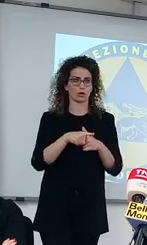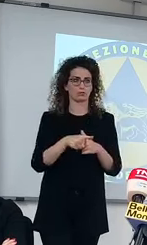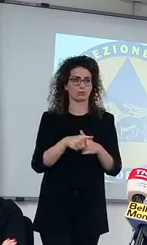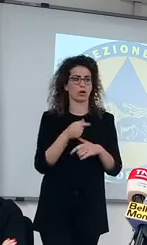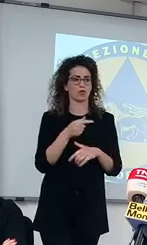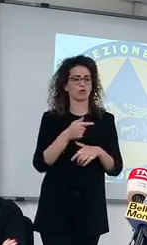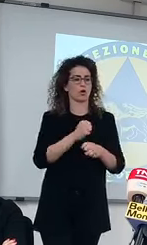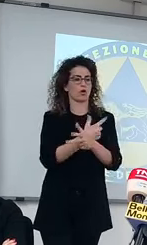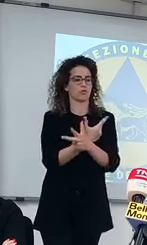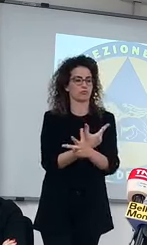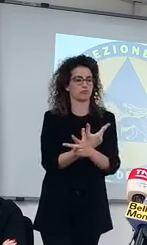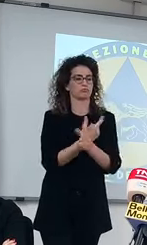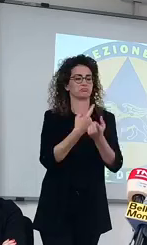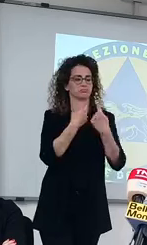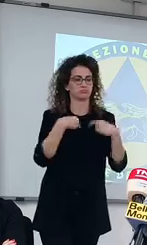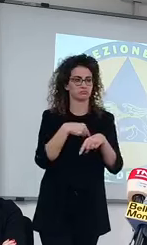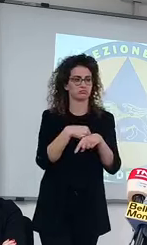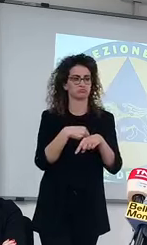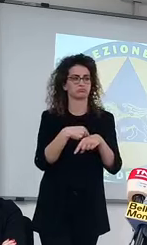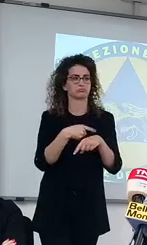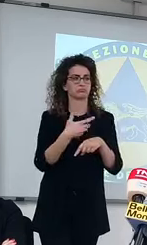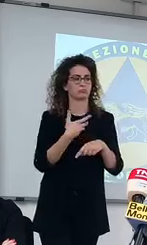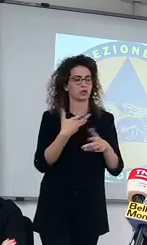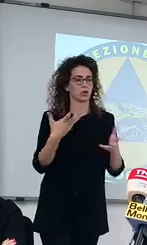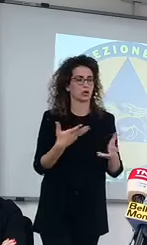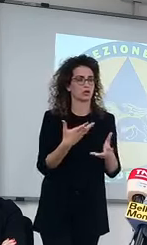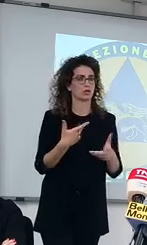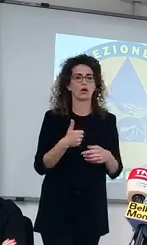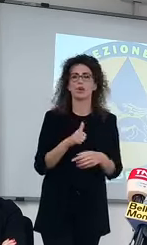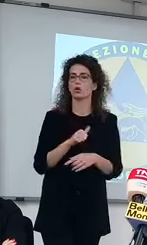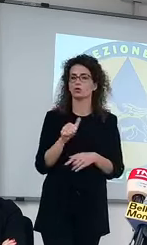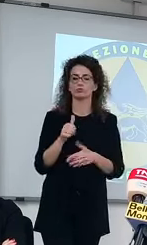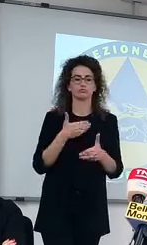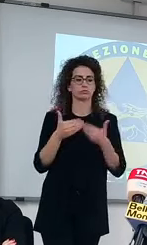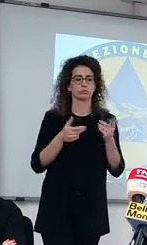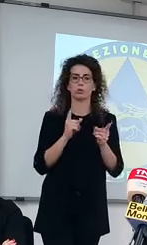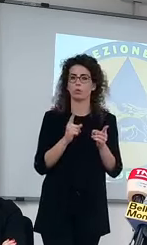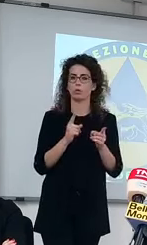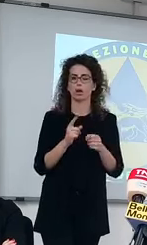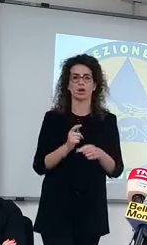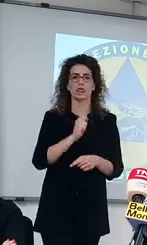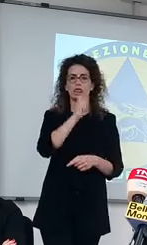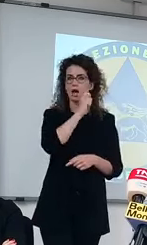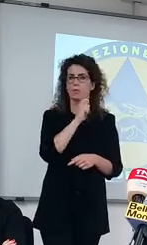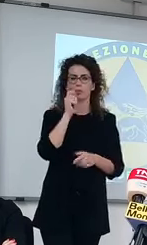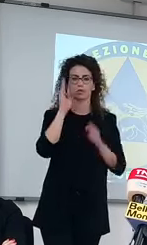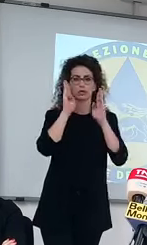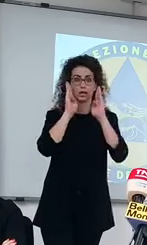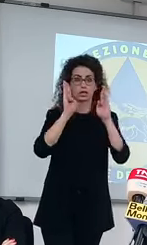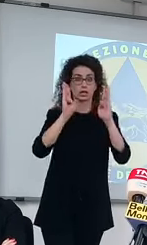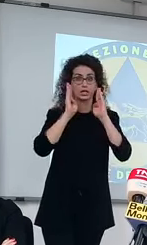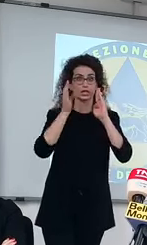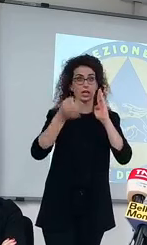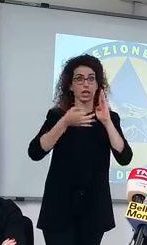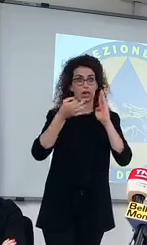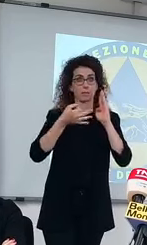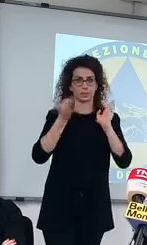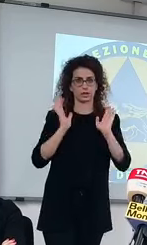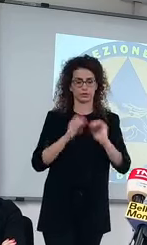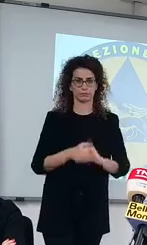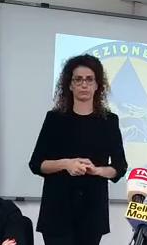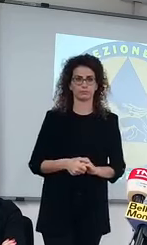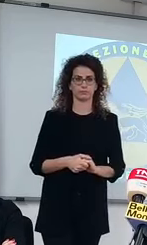fate, teleconferenze, avete avuto qualche novità? Noi dobbiamo andare avanti con un unico sistema, fare tamponi, non abbassare la guardia e sequenziare.